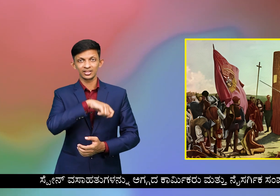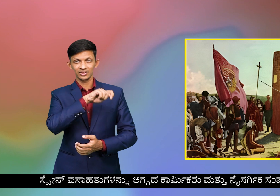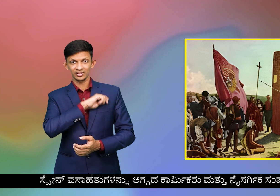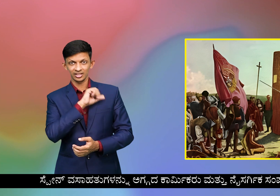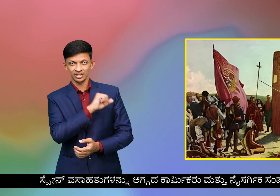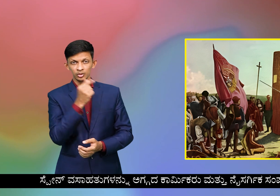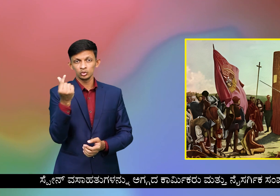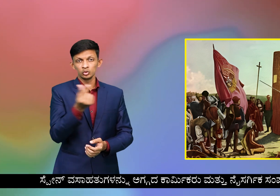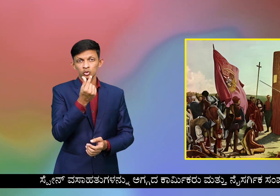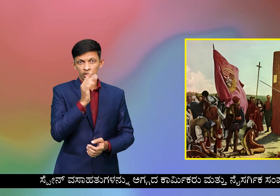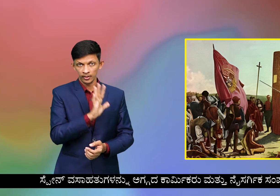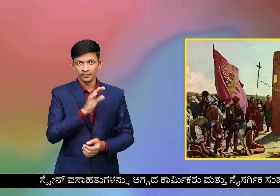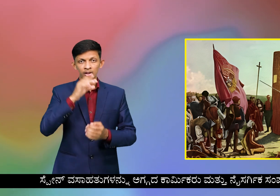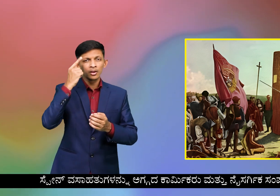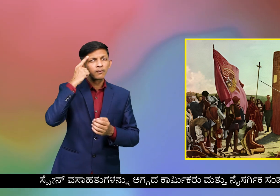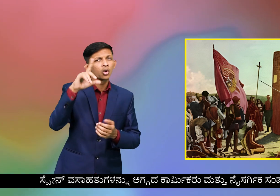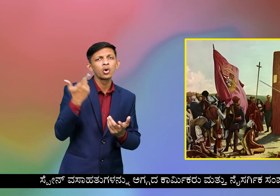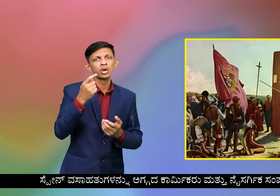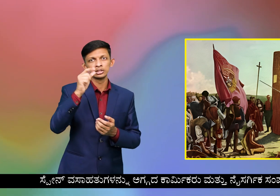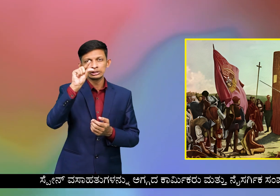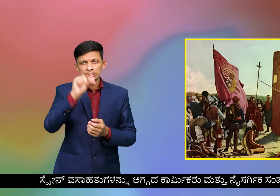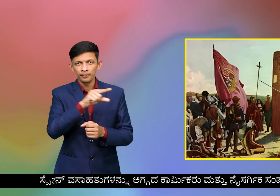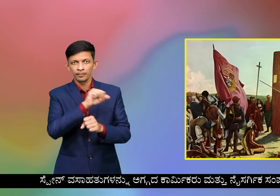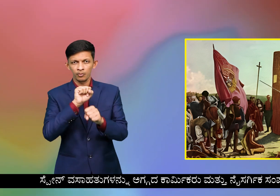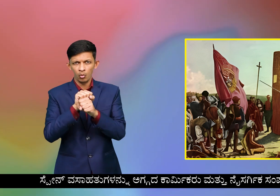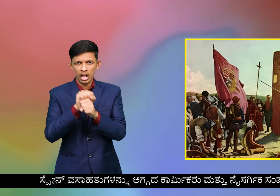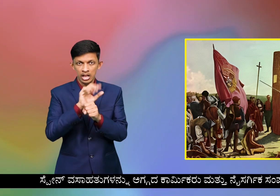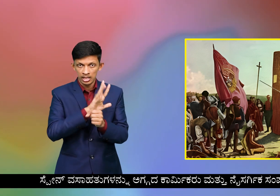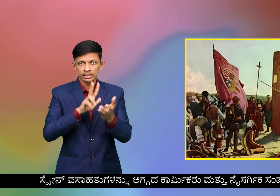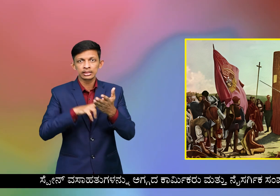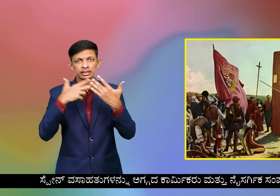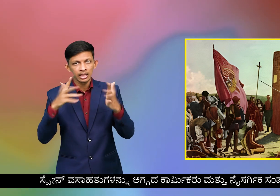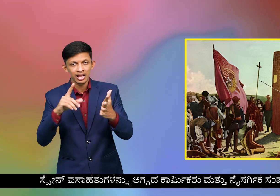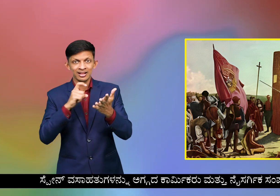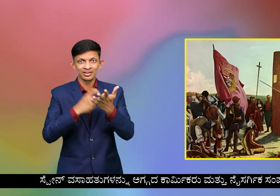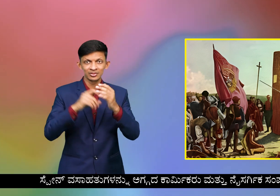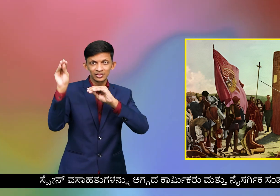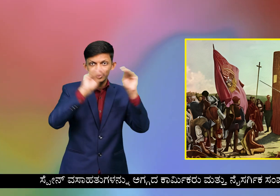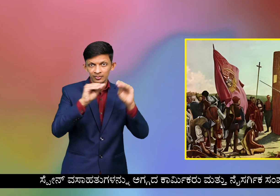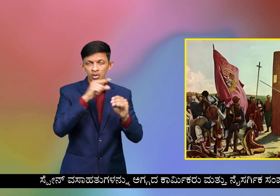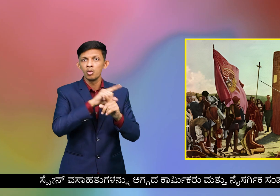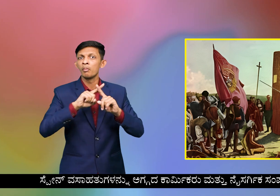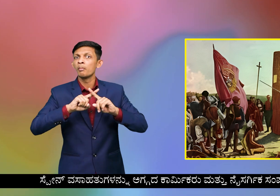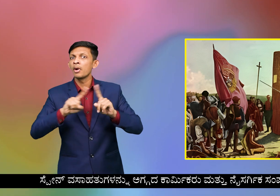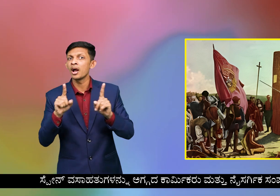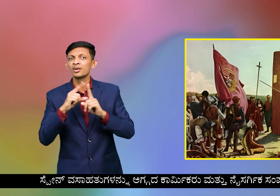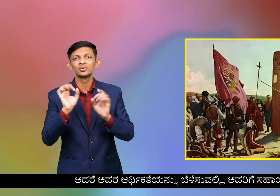ಸ್ಪೇನ್ ವಸಾಹತುಗಳನ್ನು ಆಗಾಗ ಕಾರ್ಮಿಕರು ಮತ್ತು ನೈಸರ್ಗಿಕ ಸಂಪನ್ಮೂಲಗಳಿಗಾಗಿ ಬಳಸಿತು, ಆದರೆ